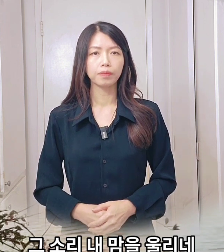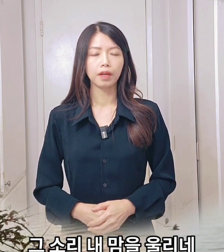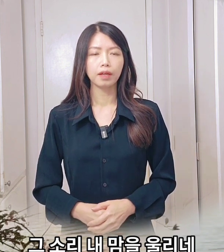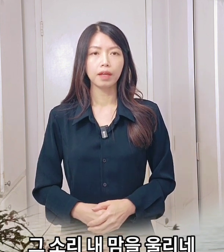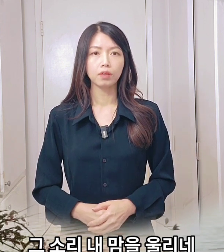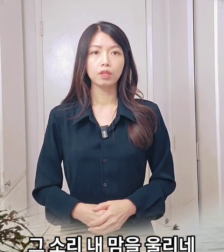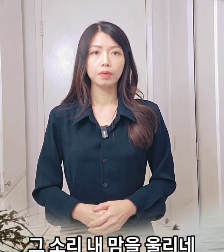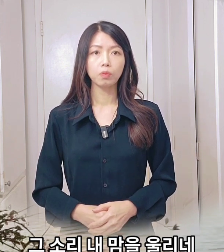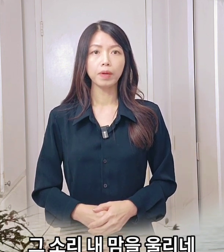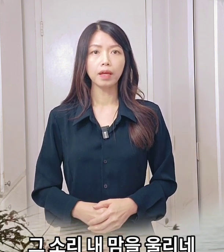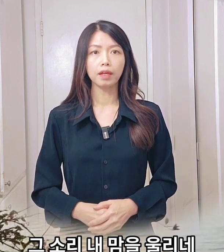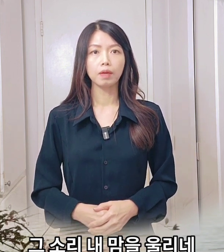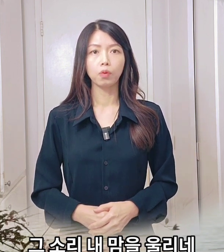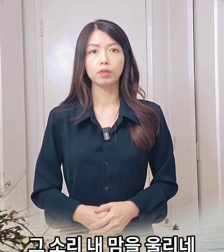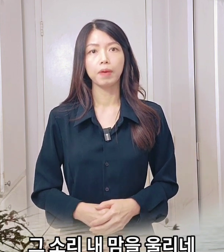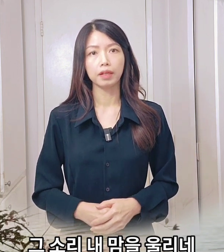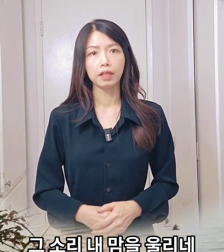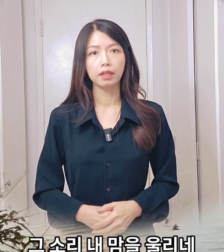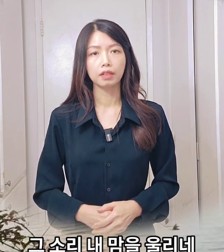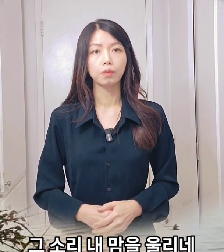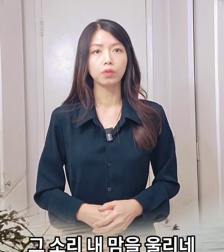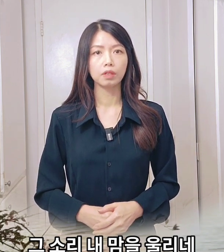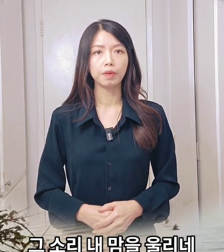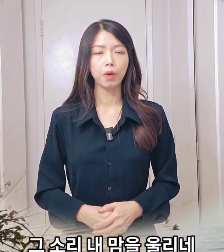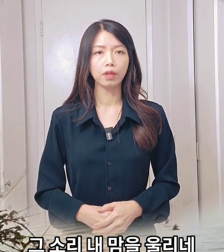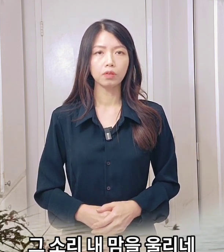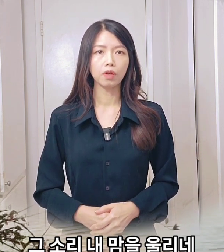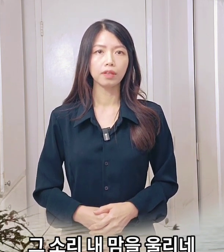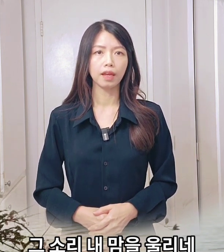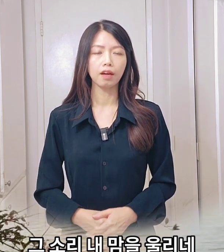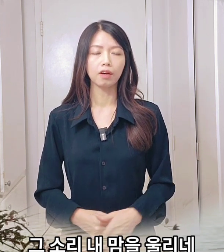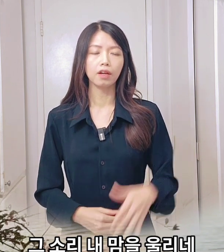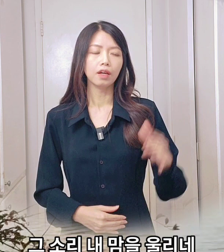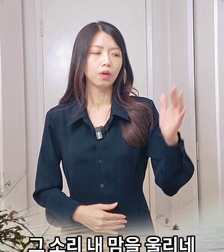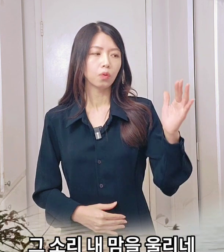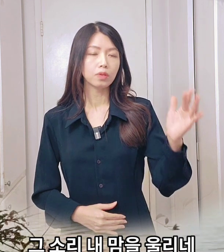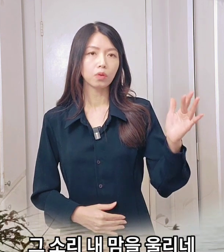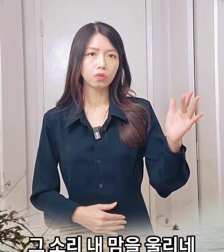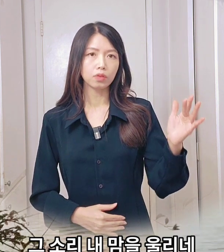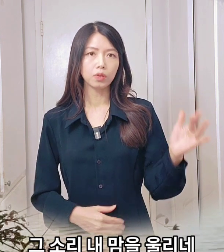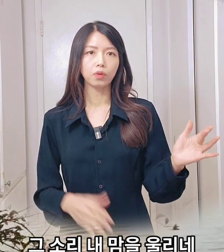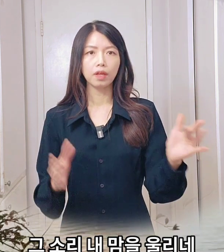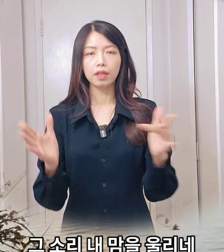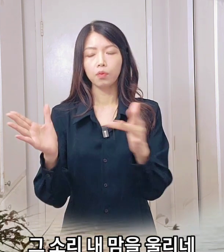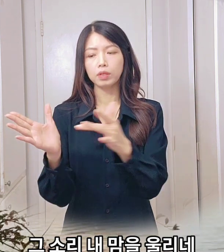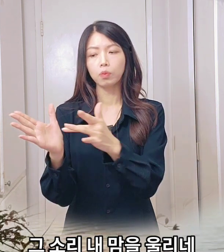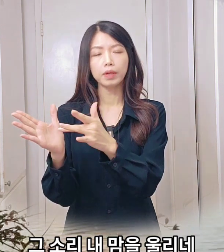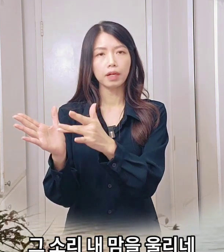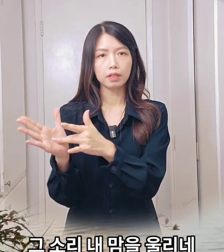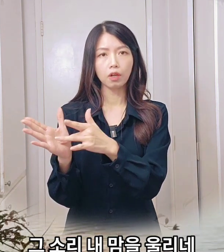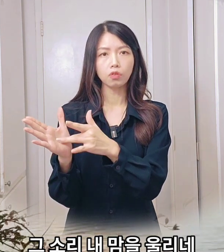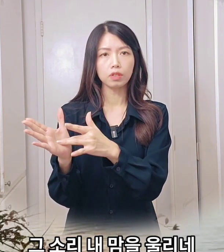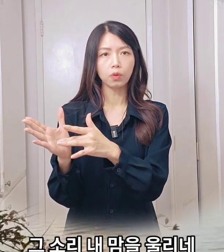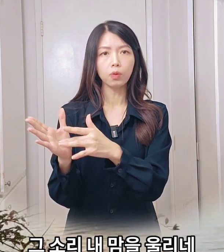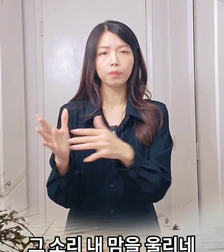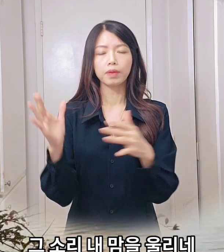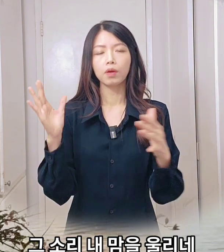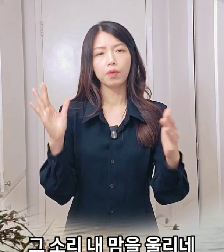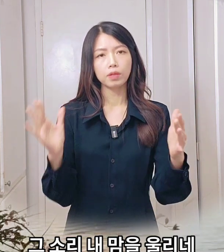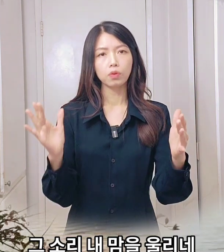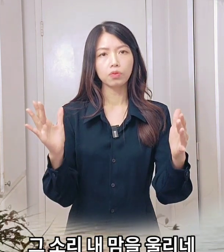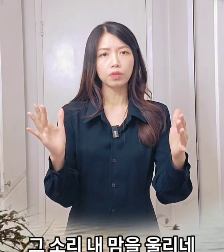수어는요. 예수님이 손바닥에 못을 박히는 그 모습을 표현한 수어인데요. 오른손 중지로는 왼손바닥을